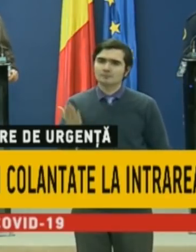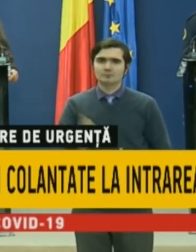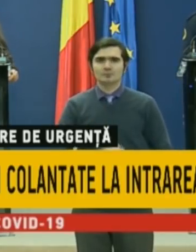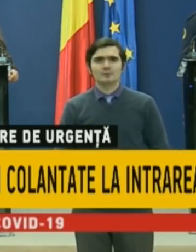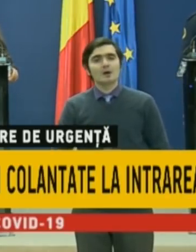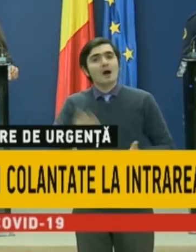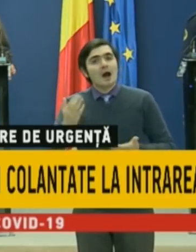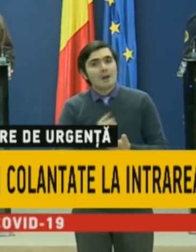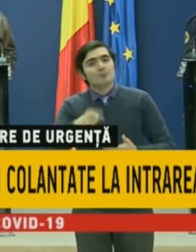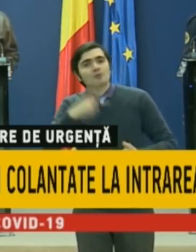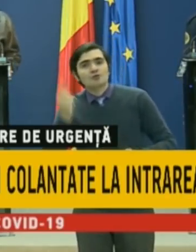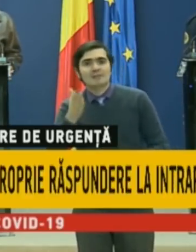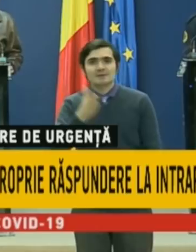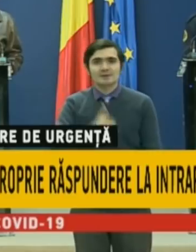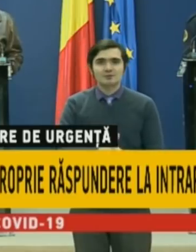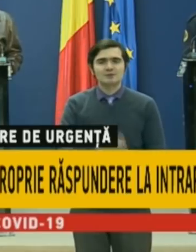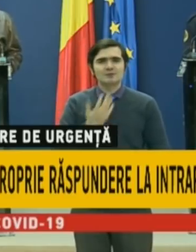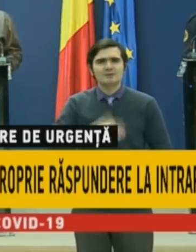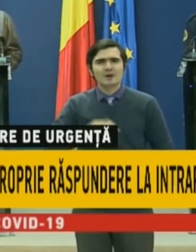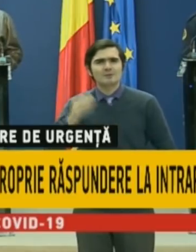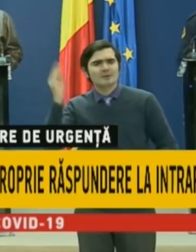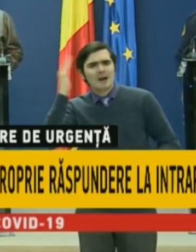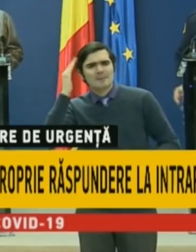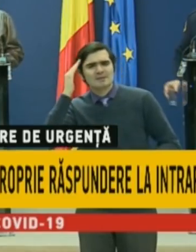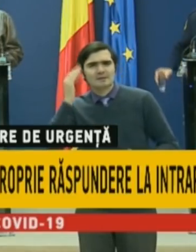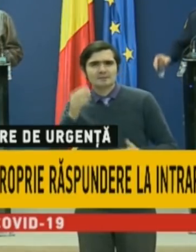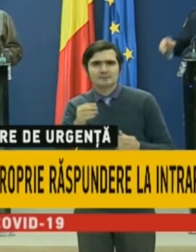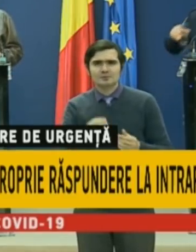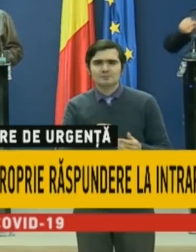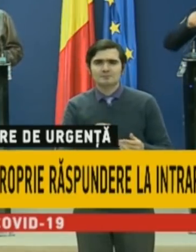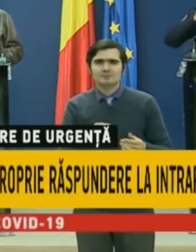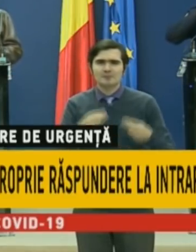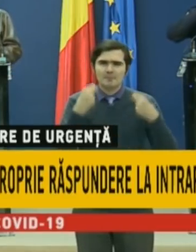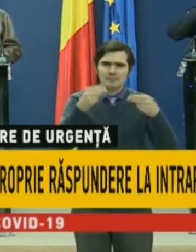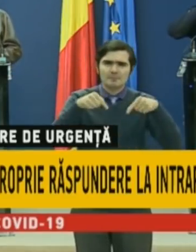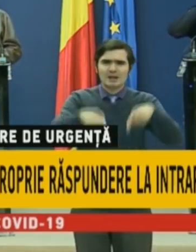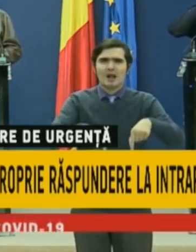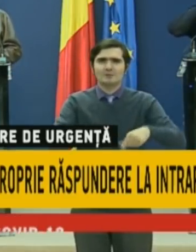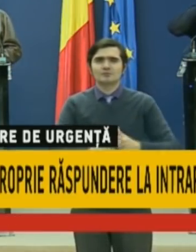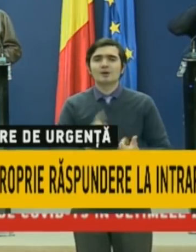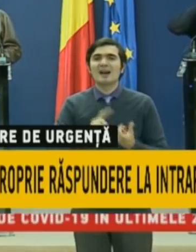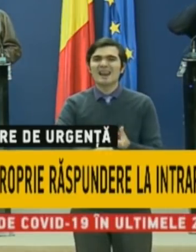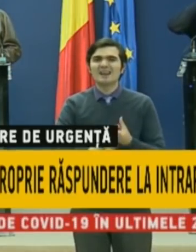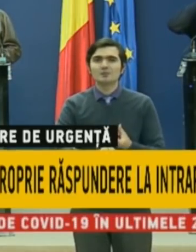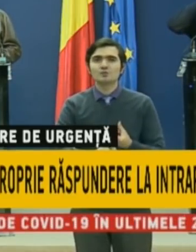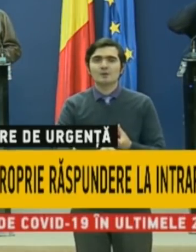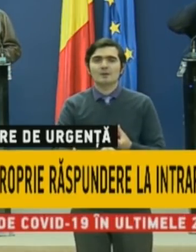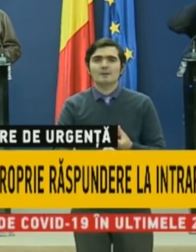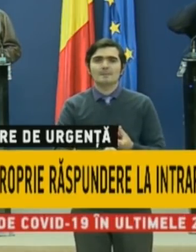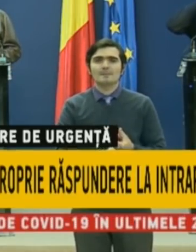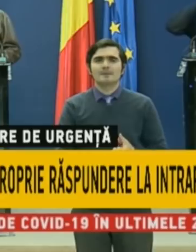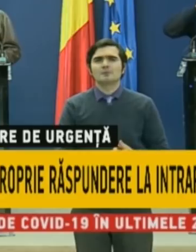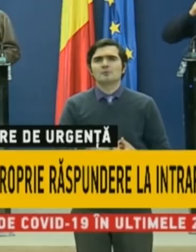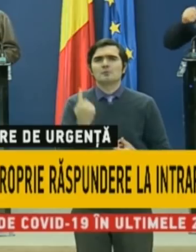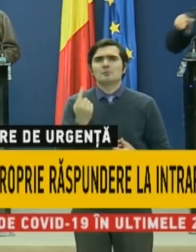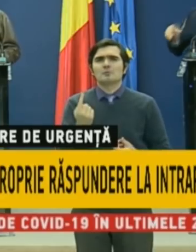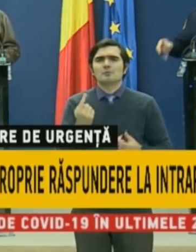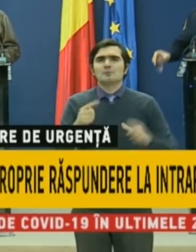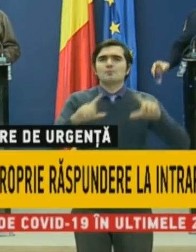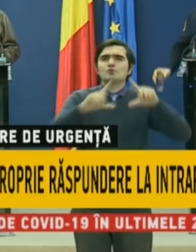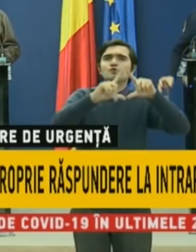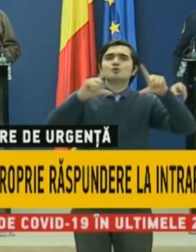Am mai luat o decizie pe care vreau să o amintesc și să o precizez aici, cu privire la un subiect